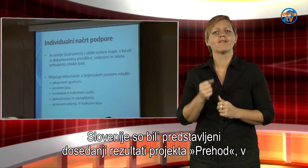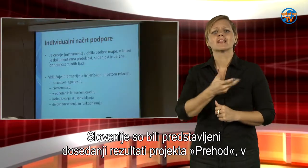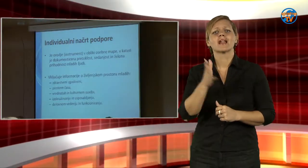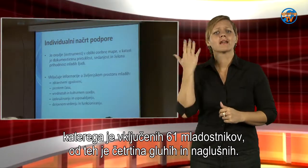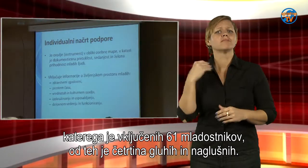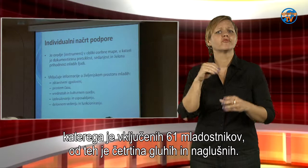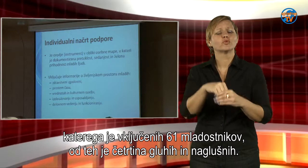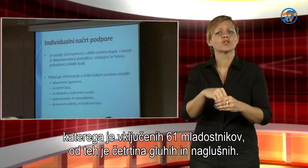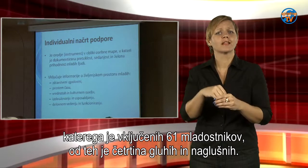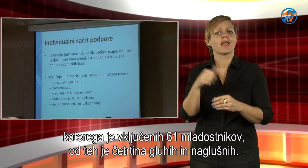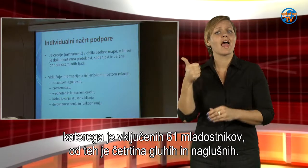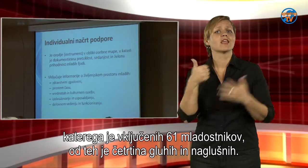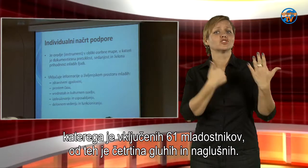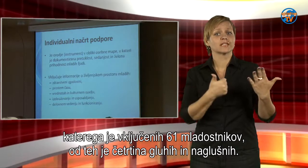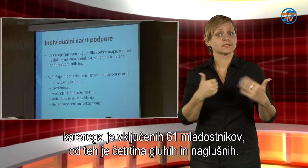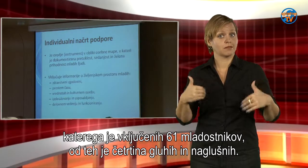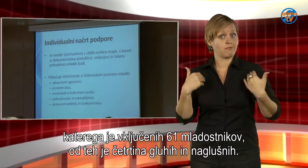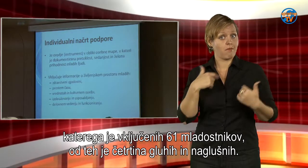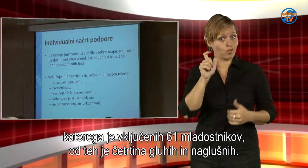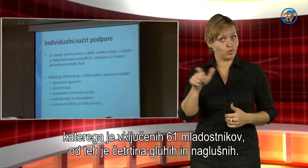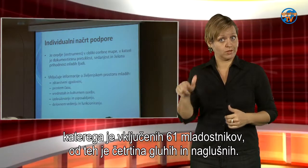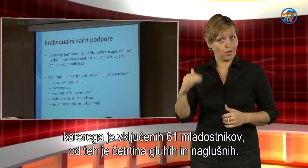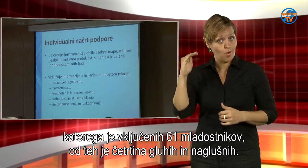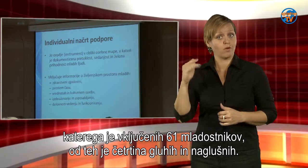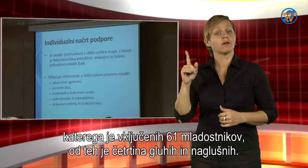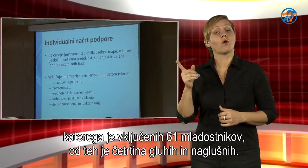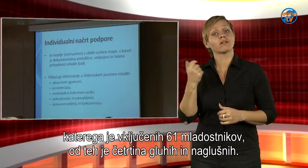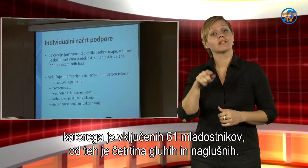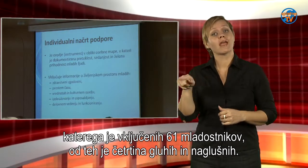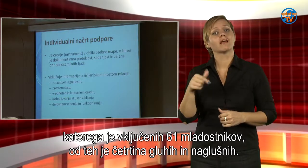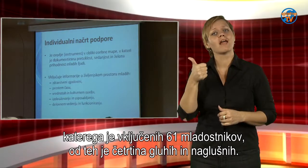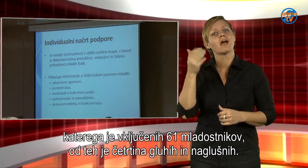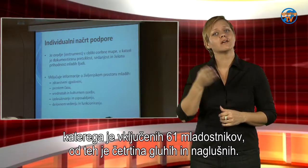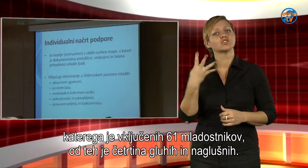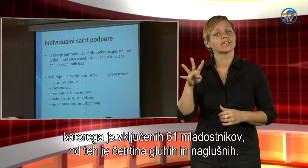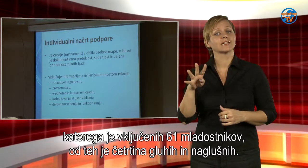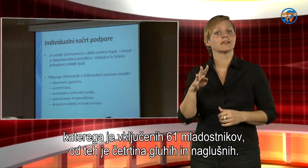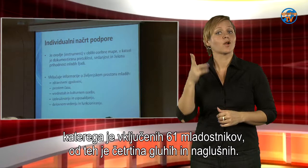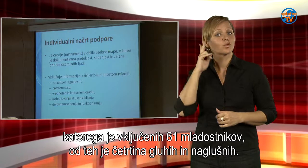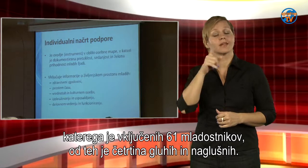je vključenih 61 mladostnikov, od teh je četrtina gluhih in naglušnih.